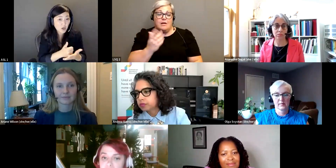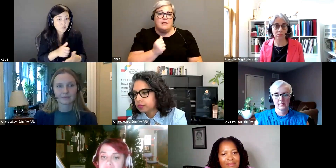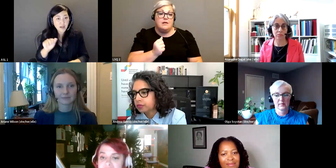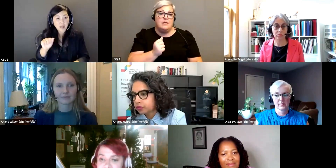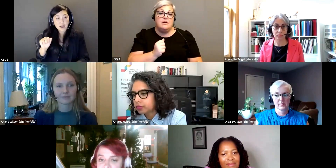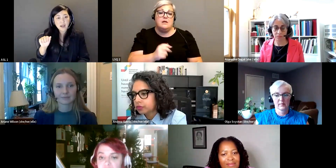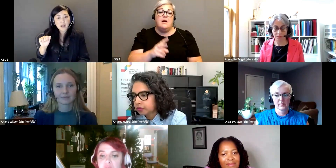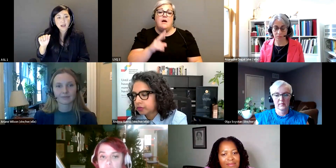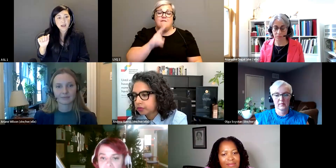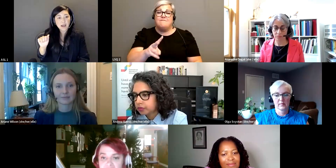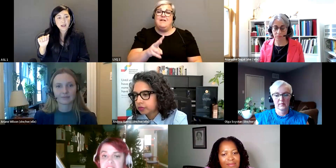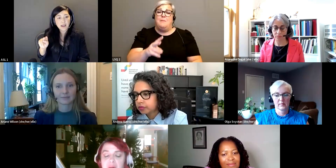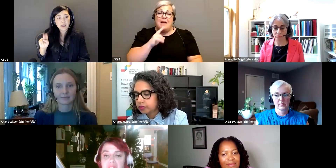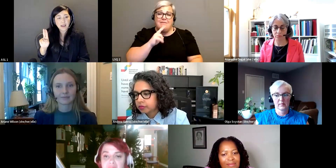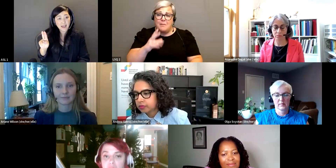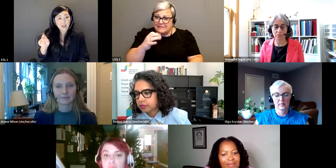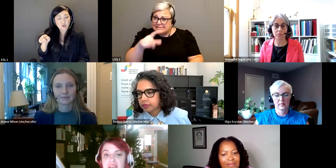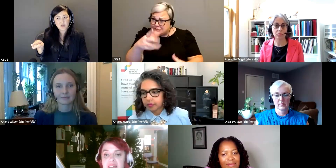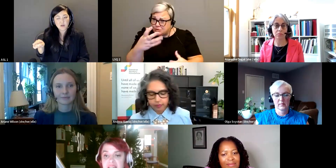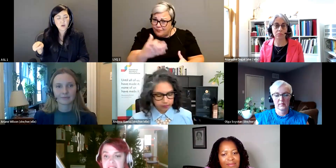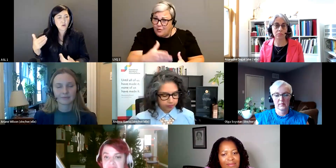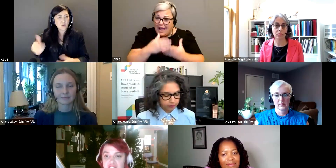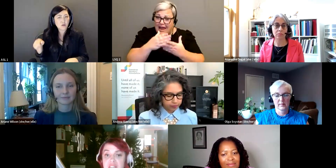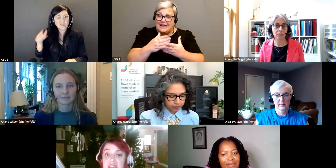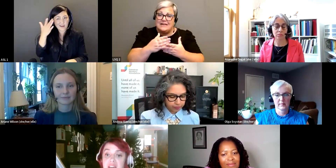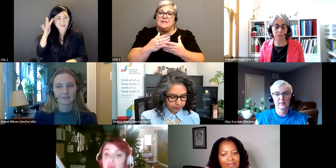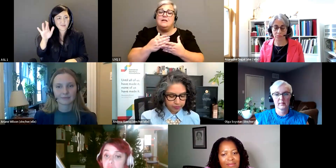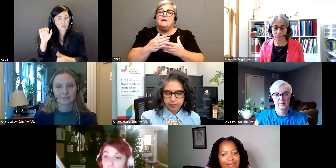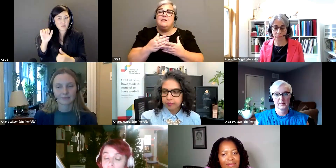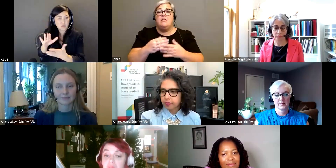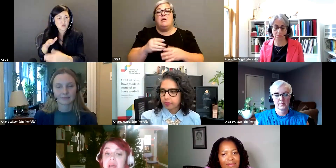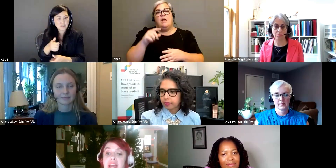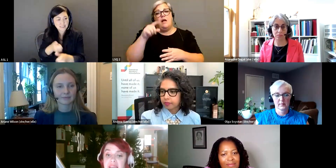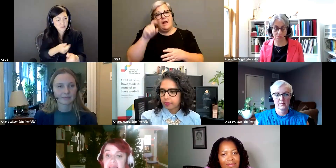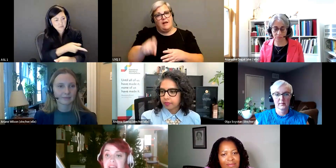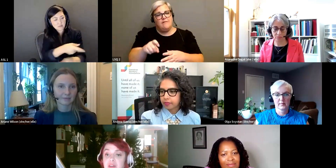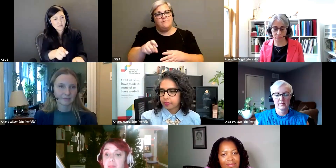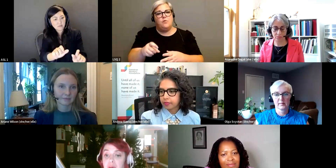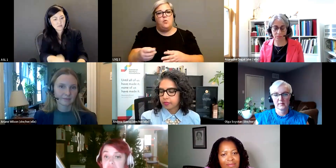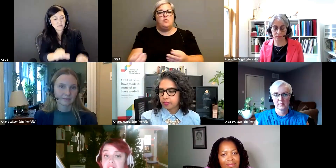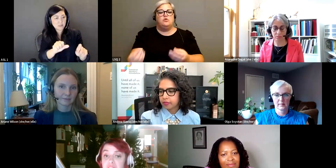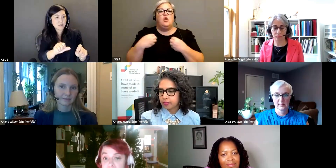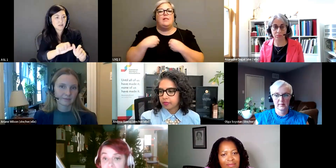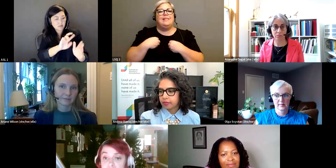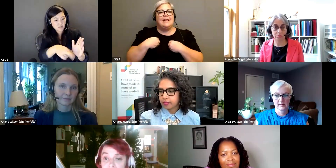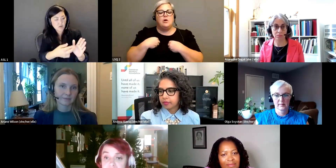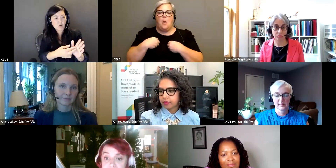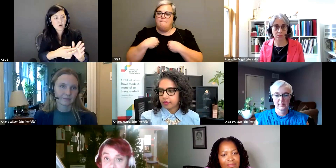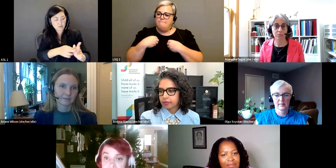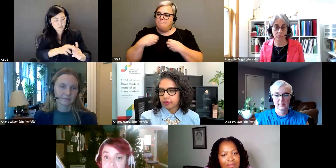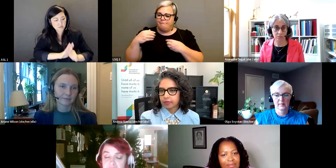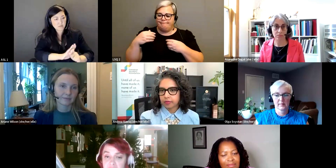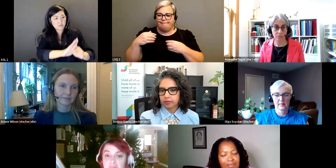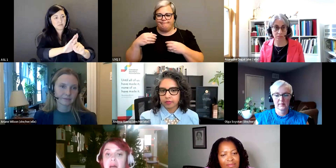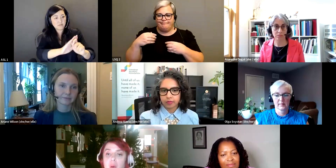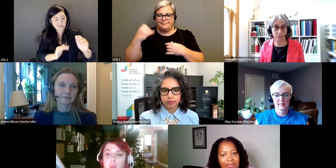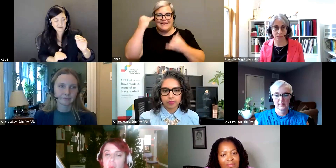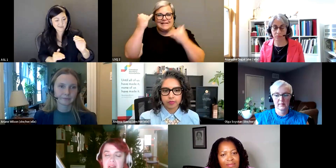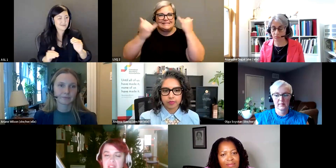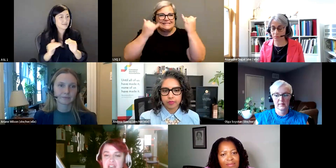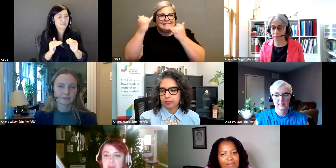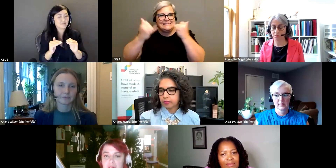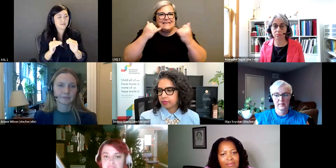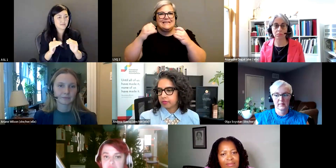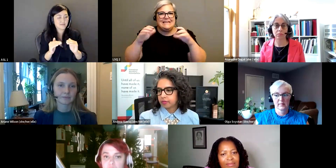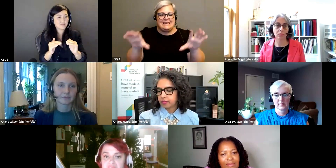d'une vraie aide, vraiment aider, vraiment continuer, à nous offre des pistes d'action très intéressantes. Comment est-ce que